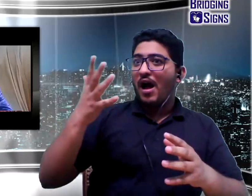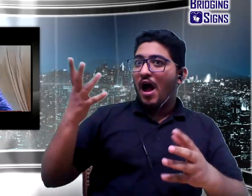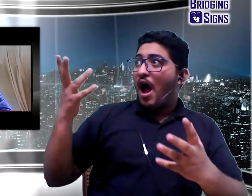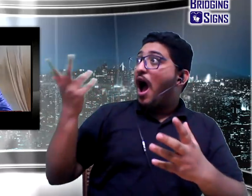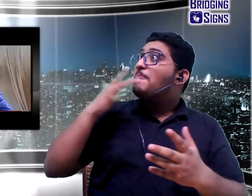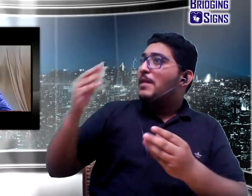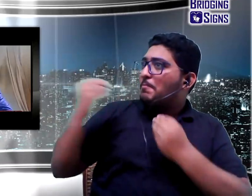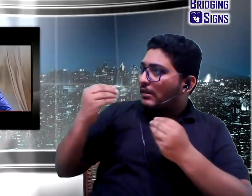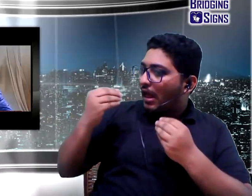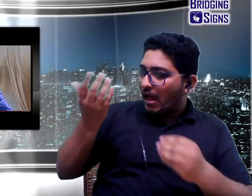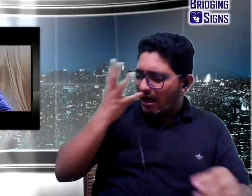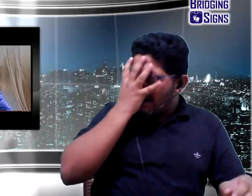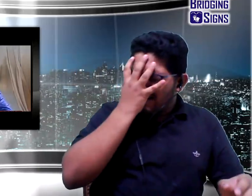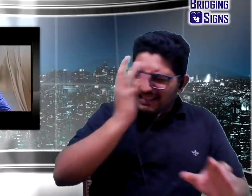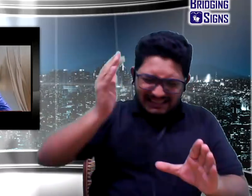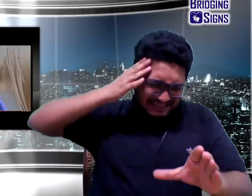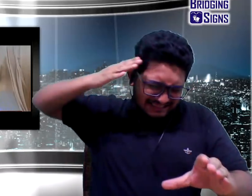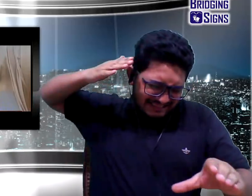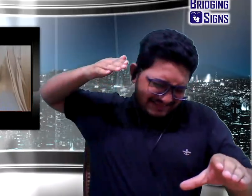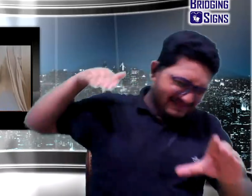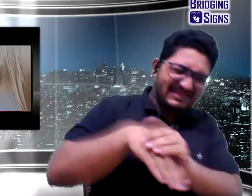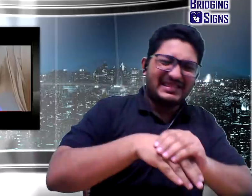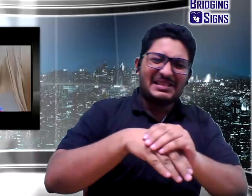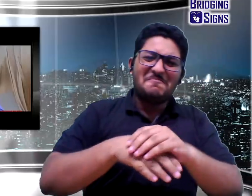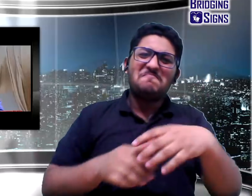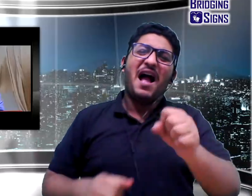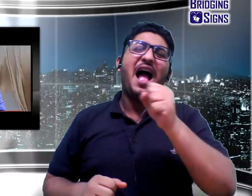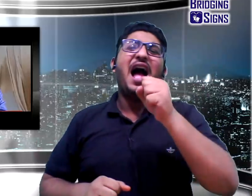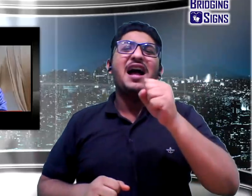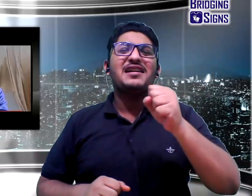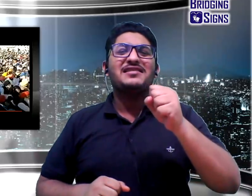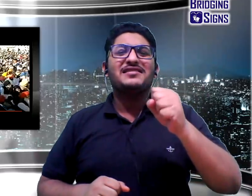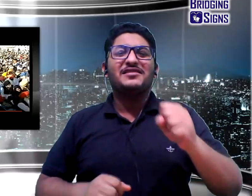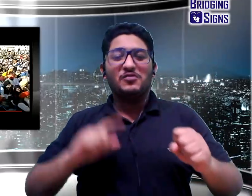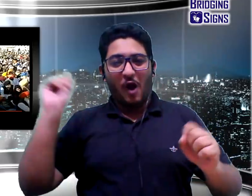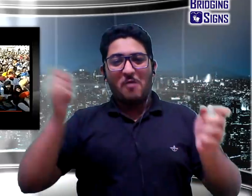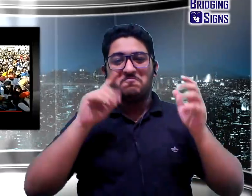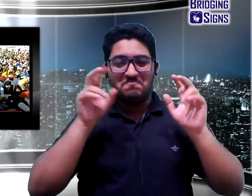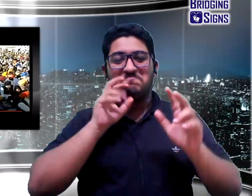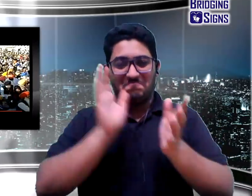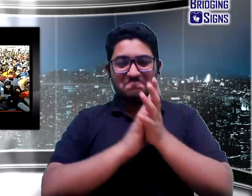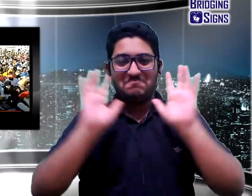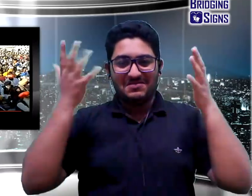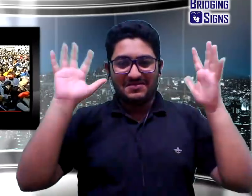के चल नहीं सकता मरा हुआ एहसान से।